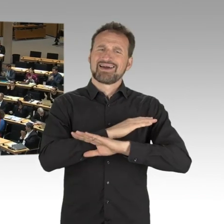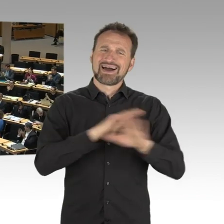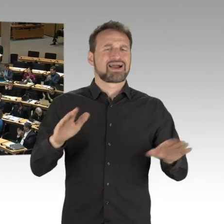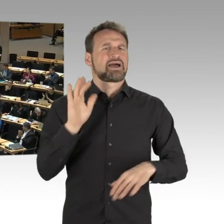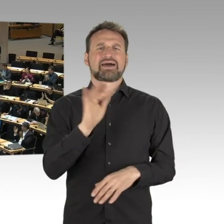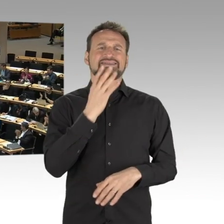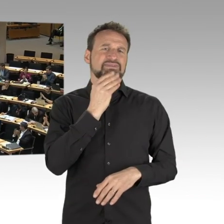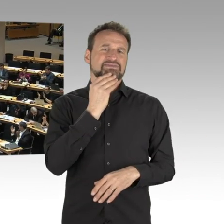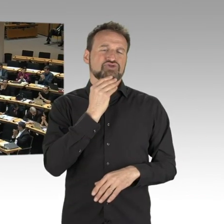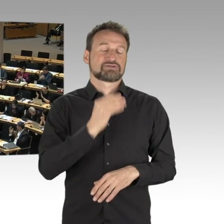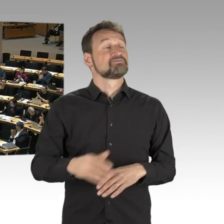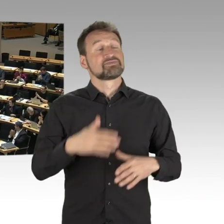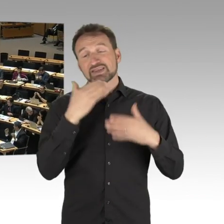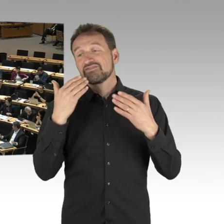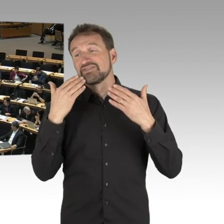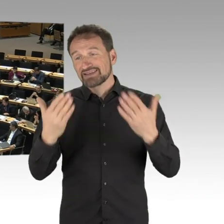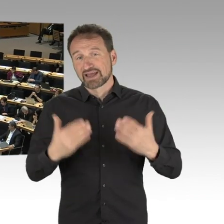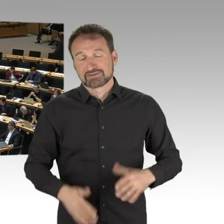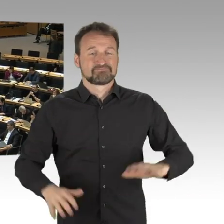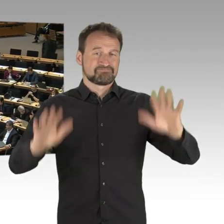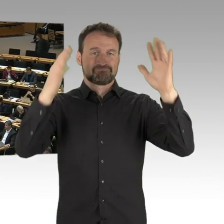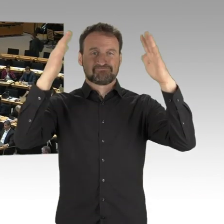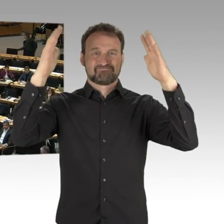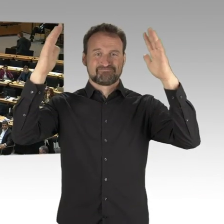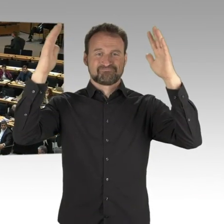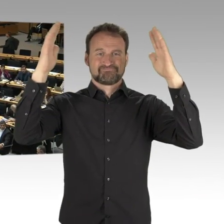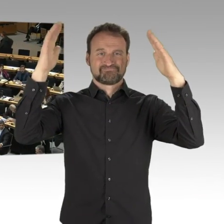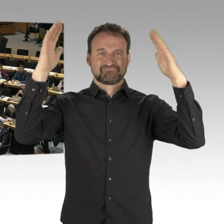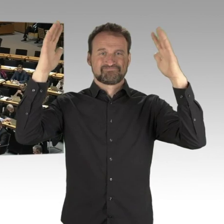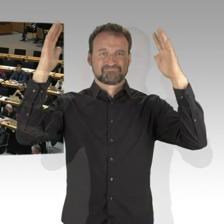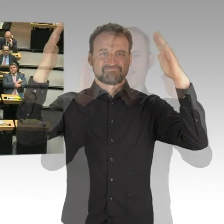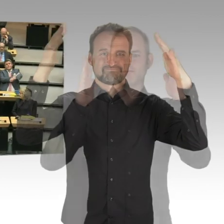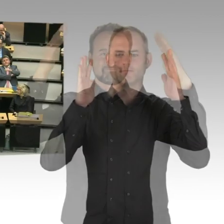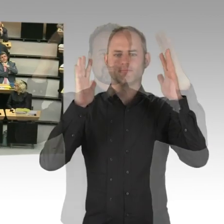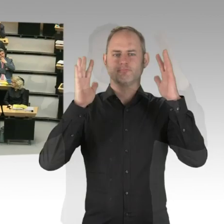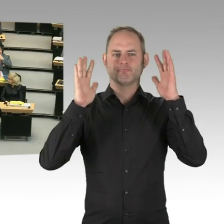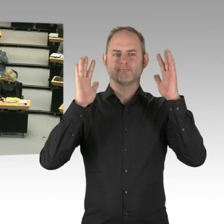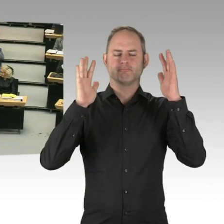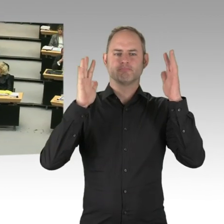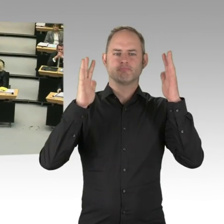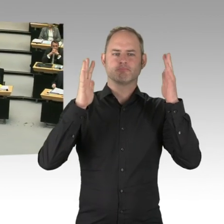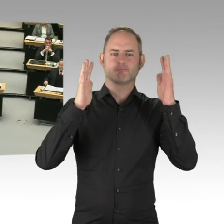Für die CDU-Fraktion hat Frau Kollegin Seibel das Wort. Bitte schön, Frau Kollegin.